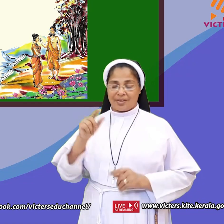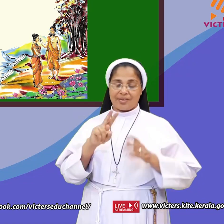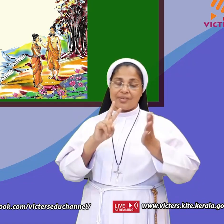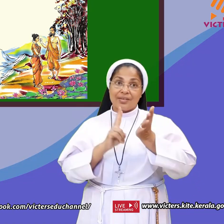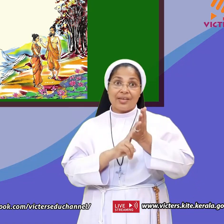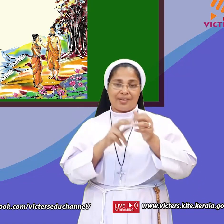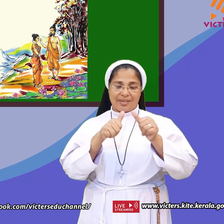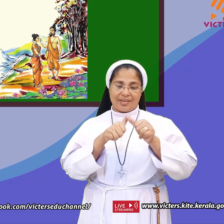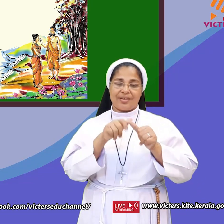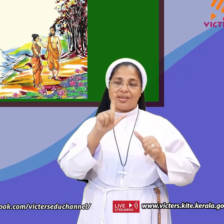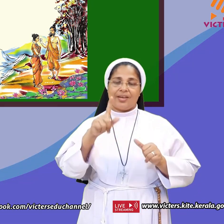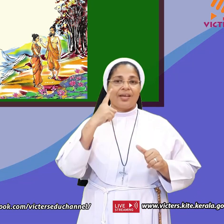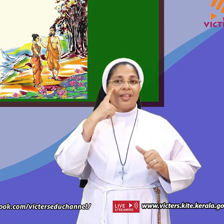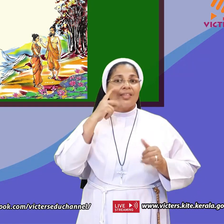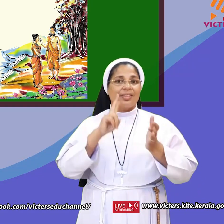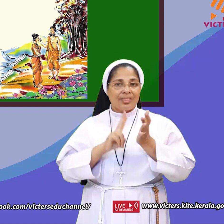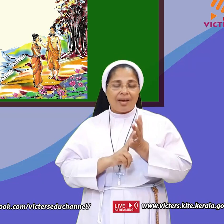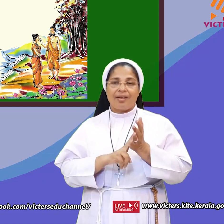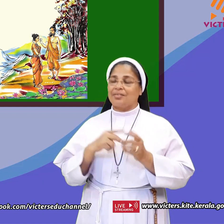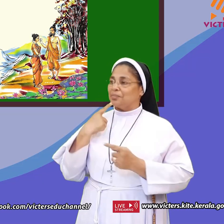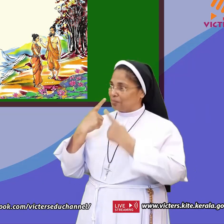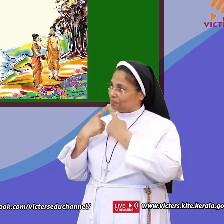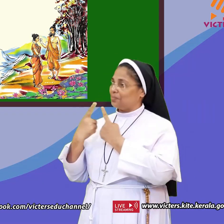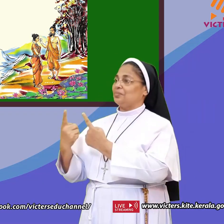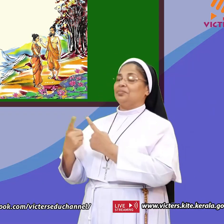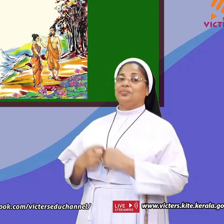എന്ന് നളിനി സ്വയം പരിചയപ്പെടുത്തുന്നു.